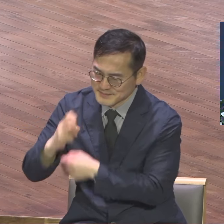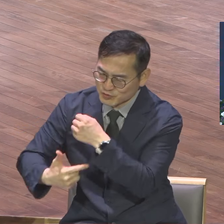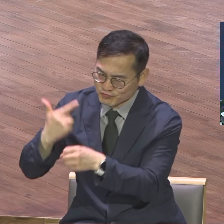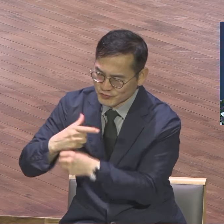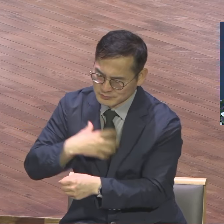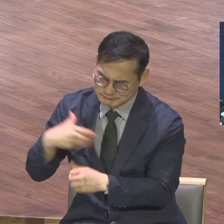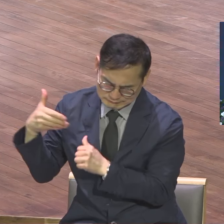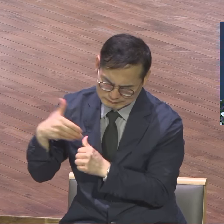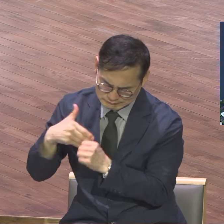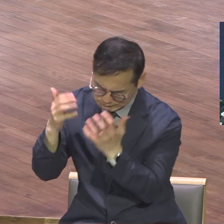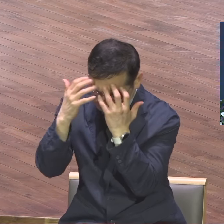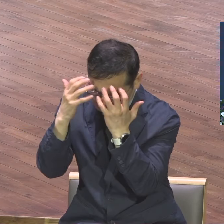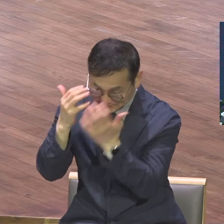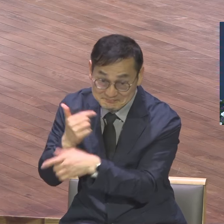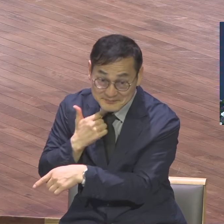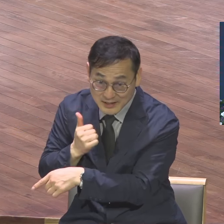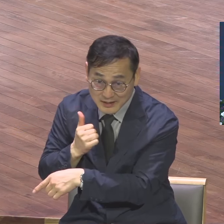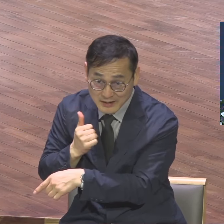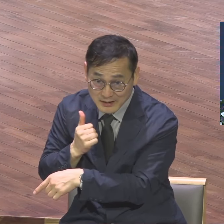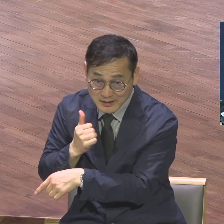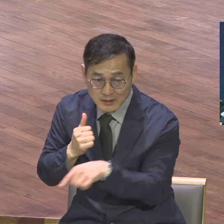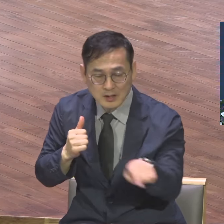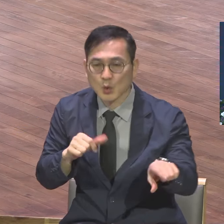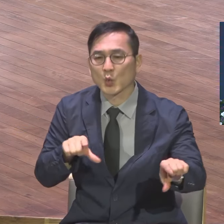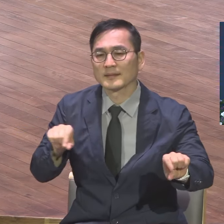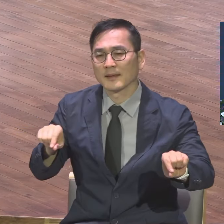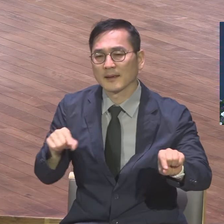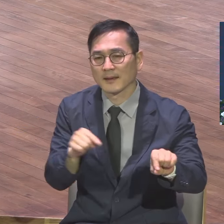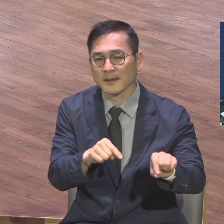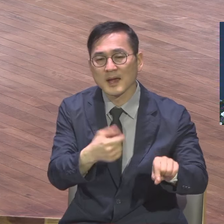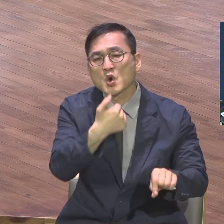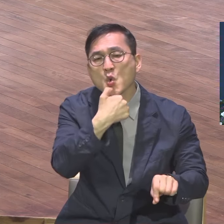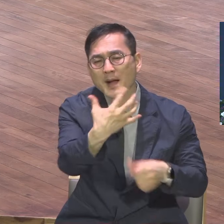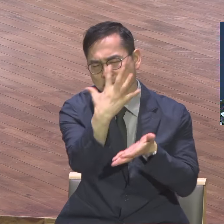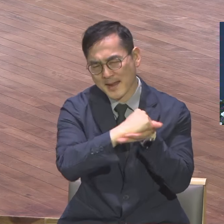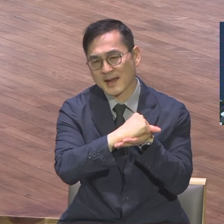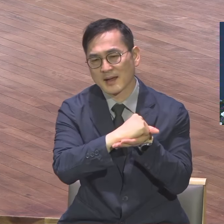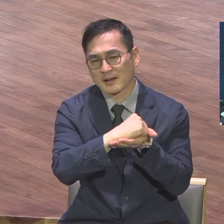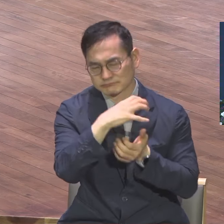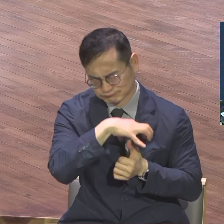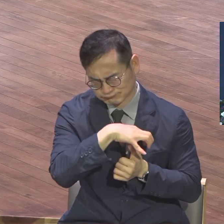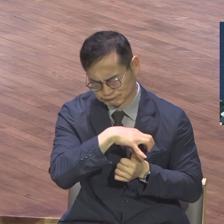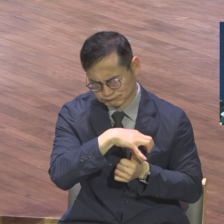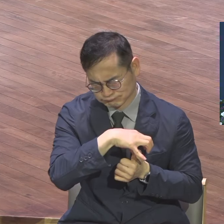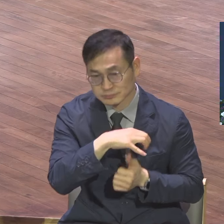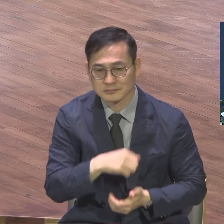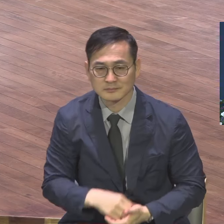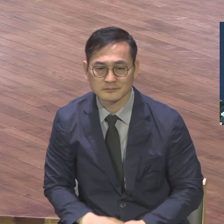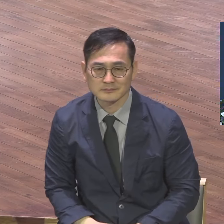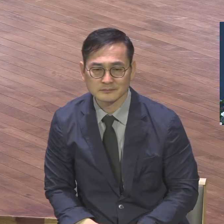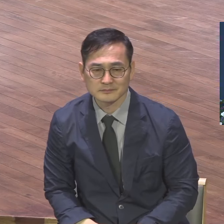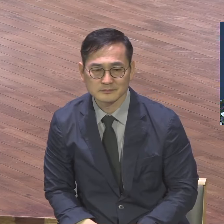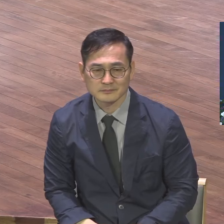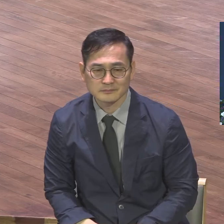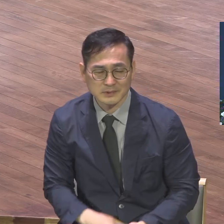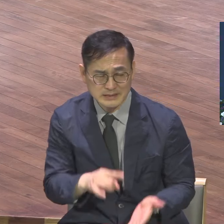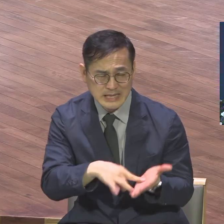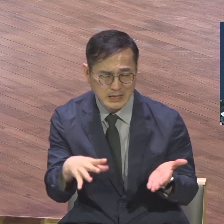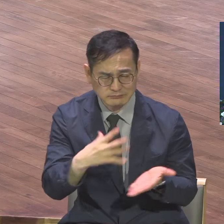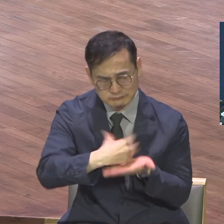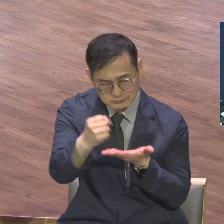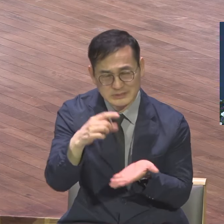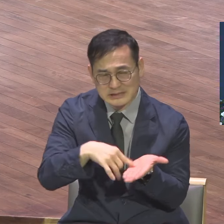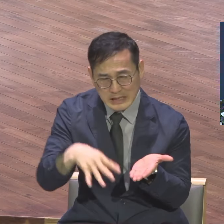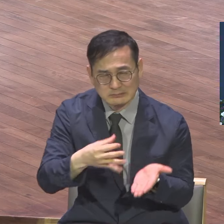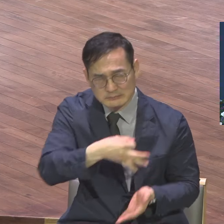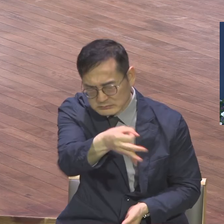36년간 핍박받았습니까? 이 이스라엘이 지금 로마의 압제에 있어요. 압제란 말은 세금 다 뺏겨,